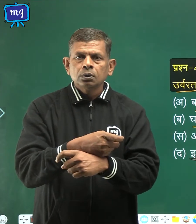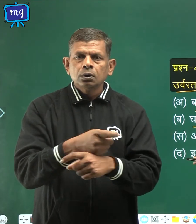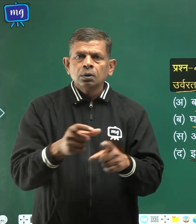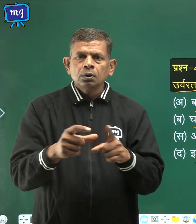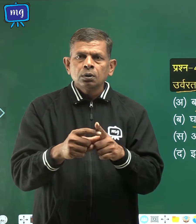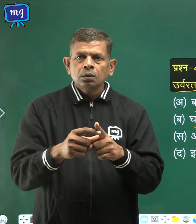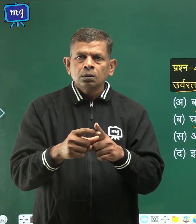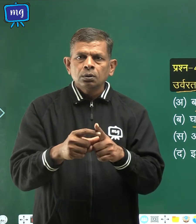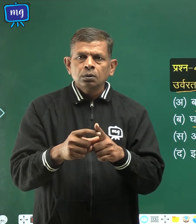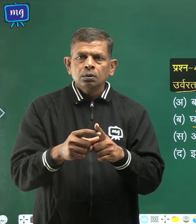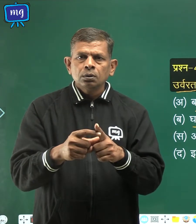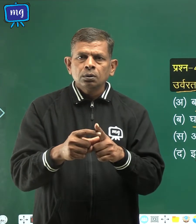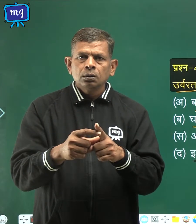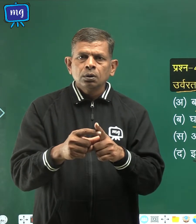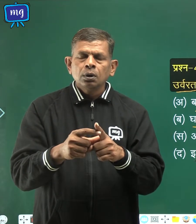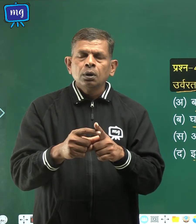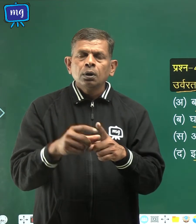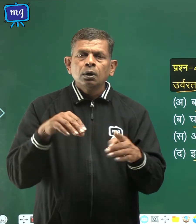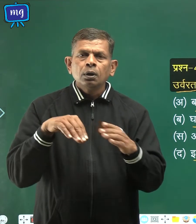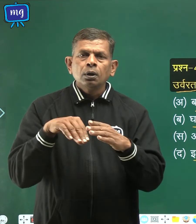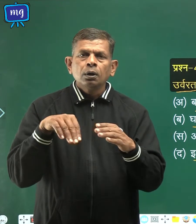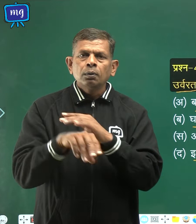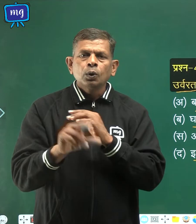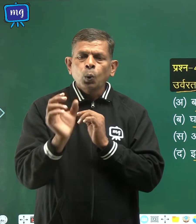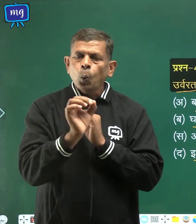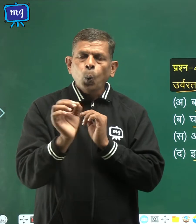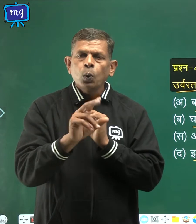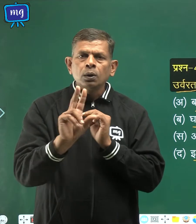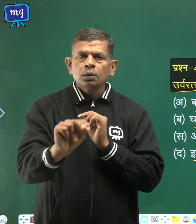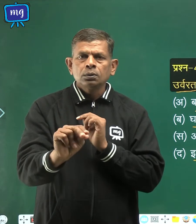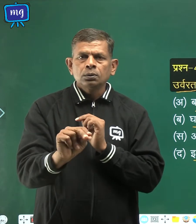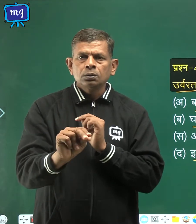द इनमें से कोई नहीं।